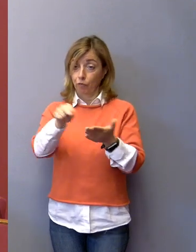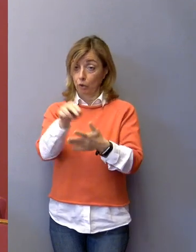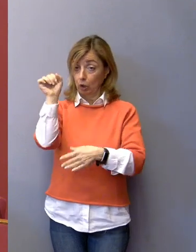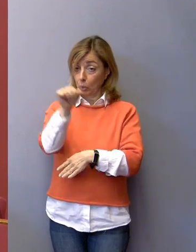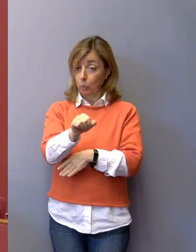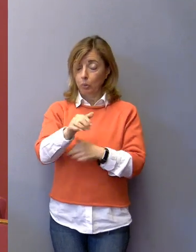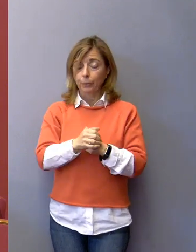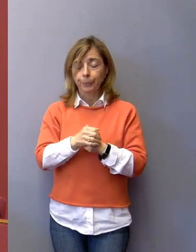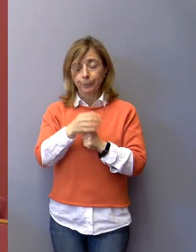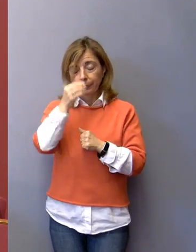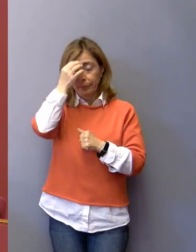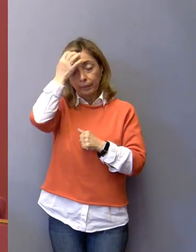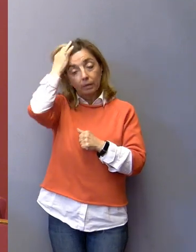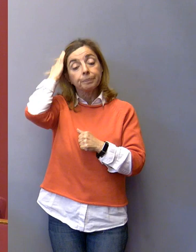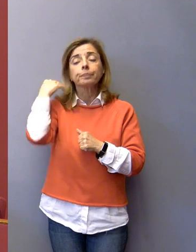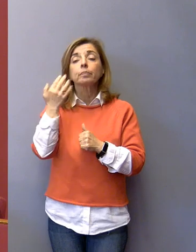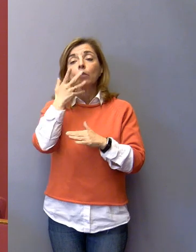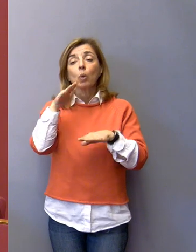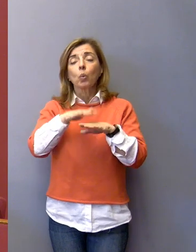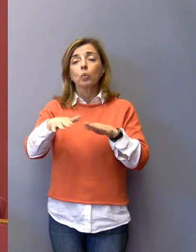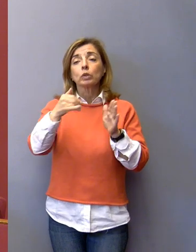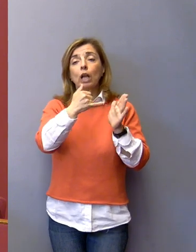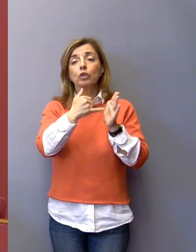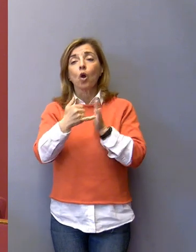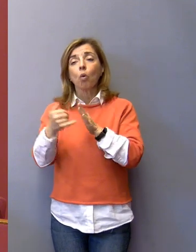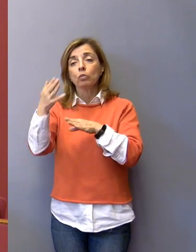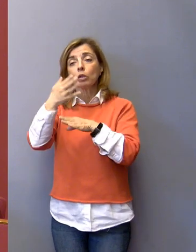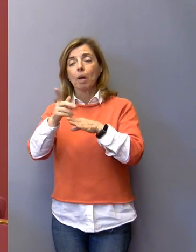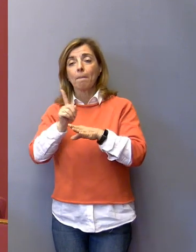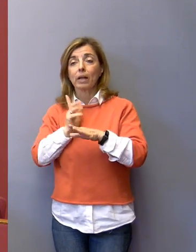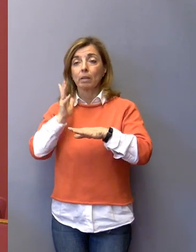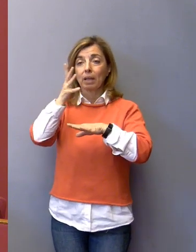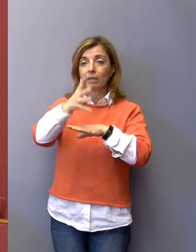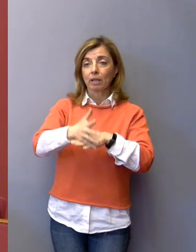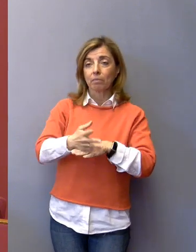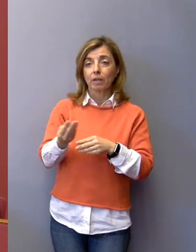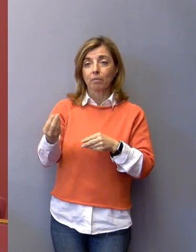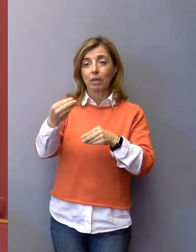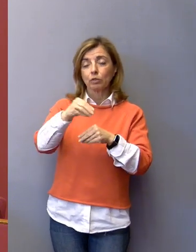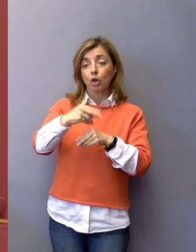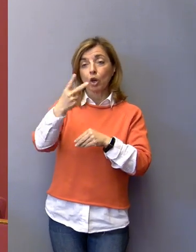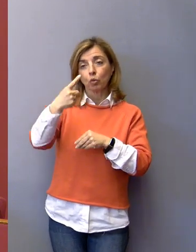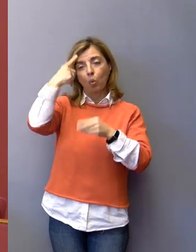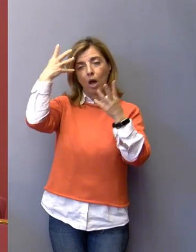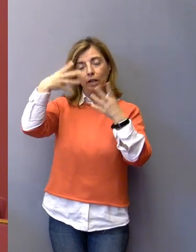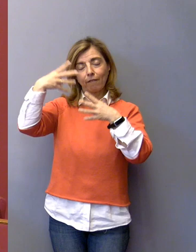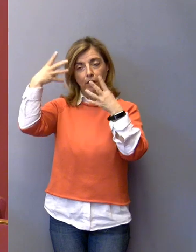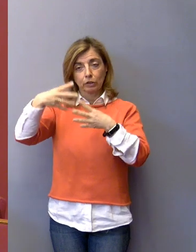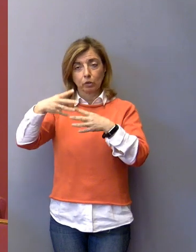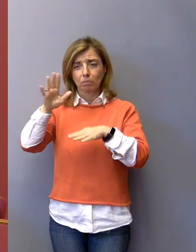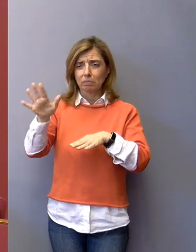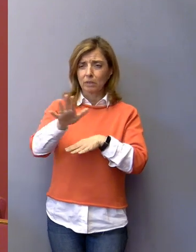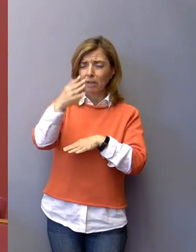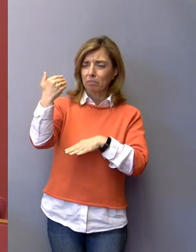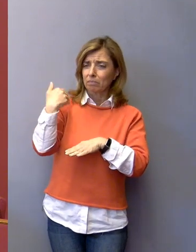l'ultima parte del mio intervento per fare altre due riflessioni perché mi è parso di capire nell'intervento del